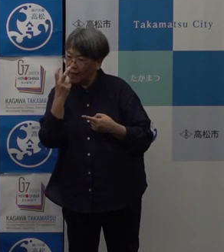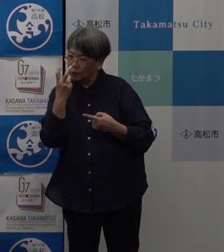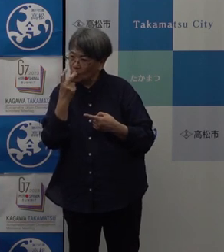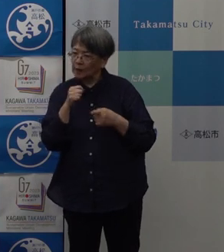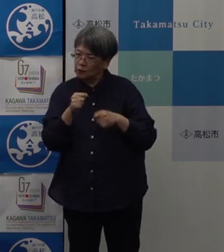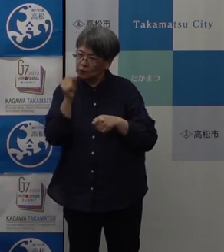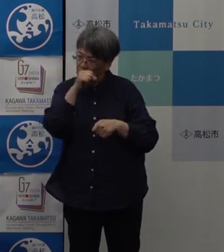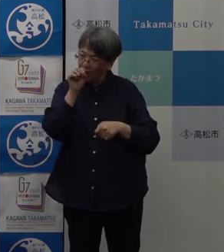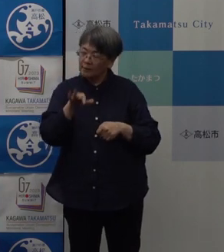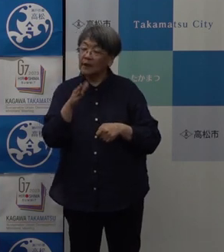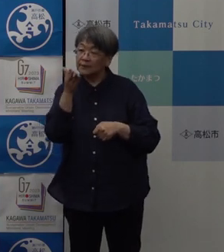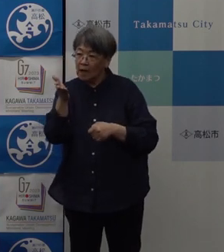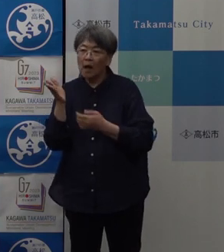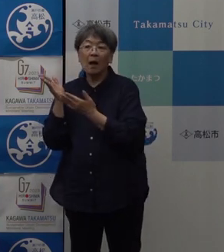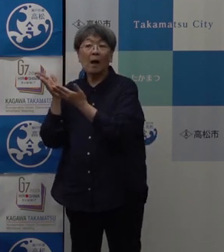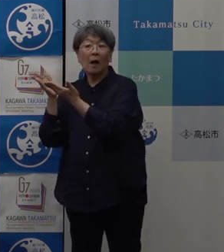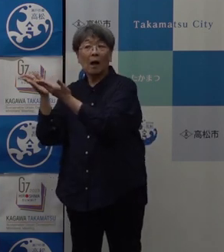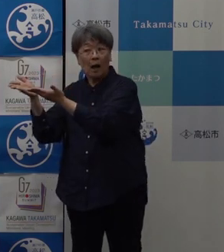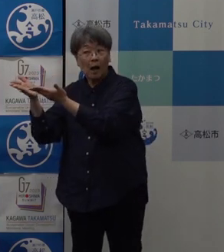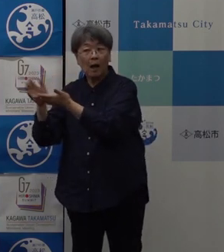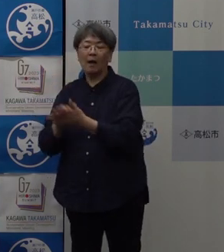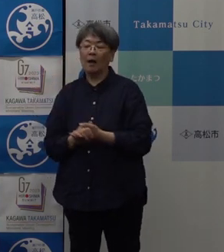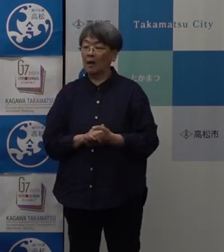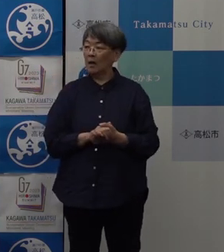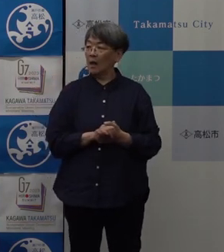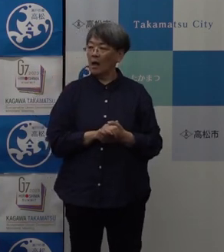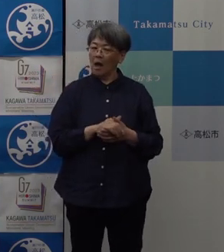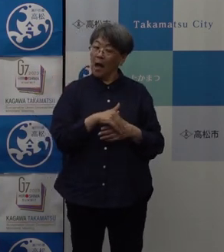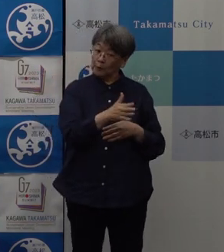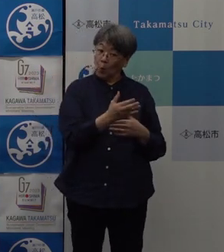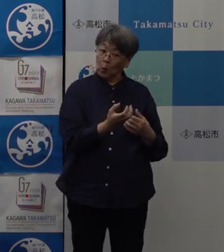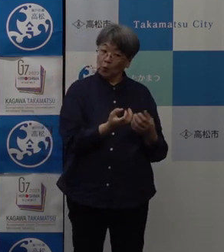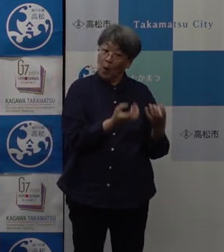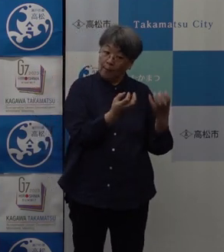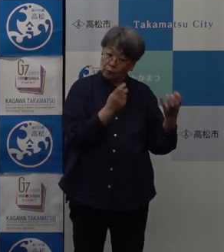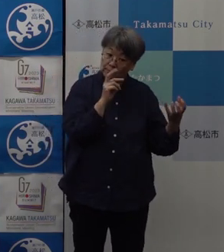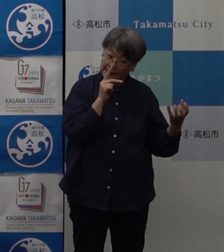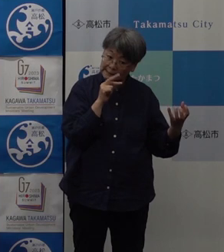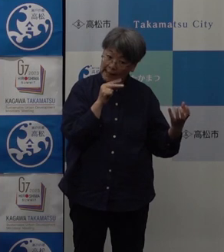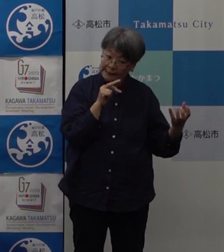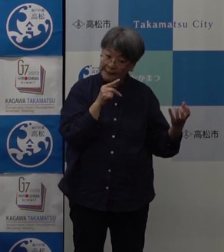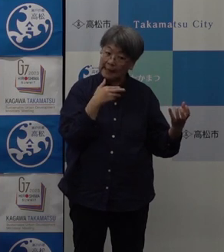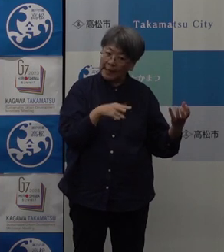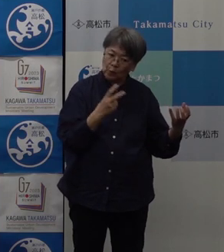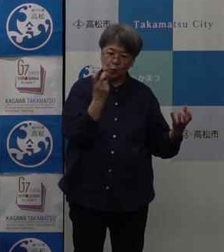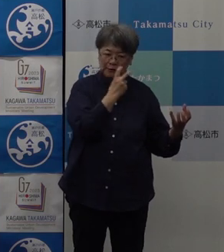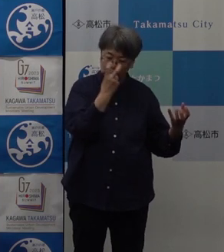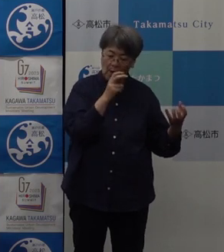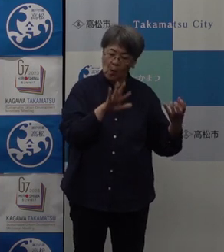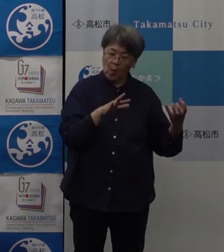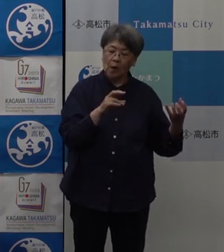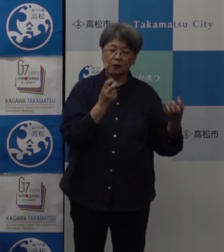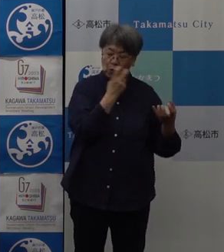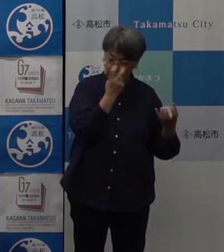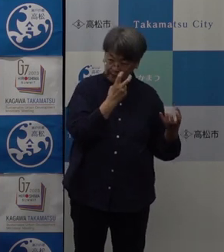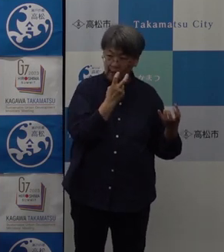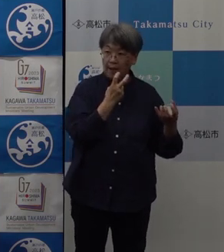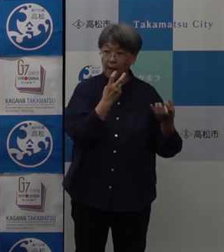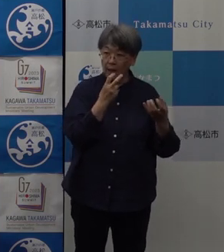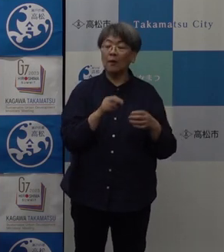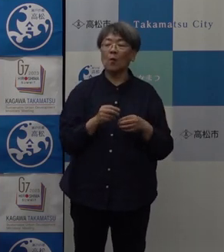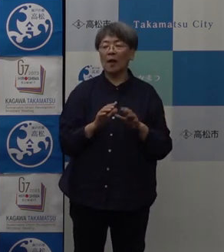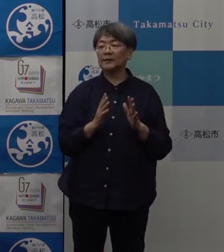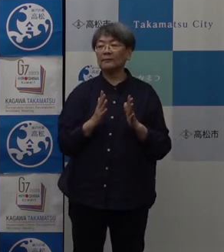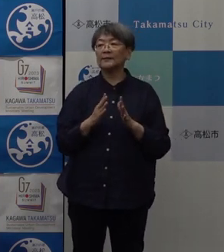でございますか。 新たに何かトラブルというか間違いかなんかあるんですか。 何かということの、はい、 今のところは国の方